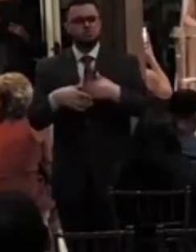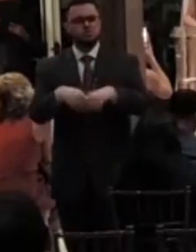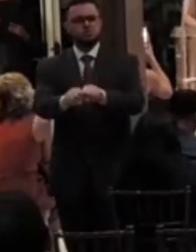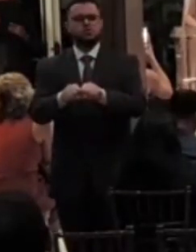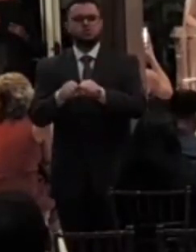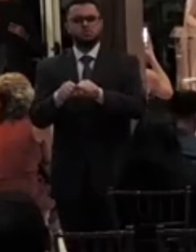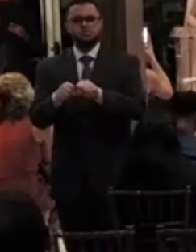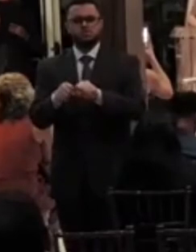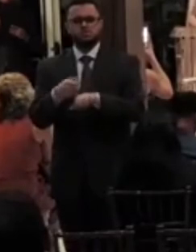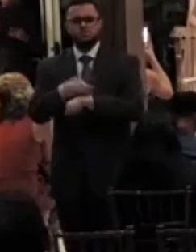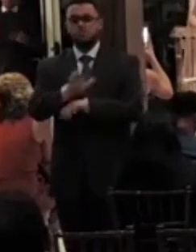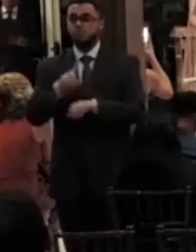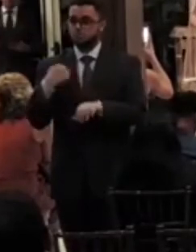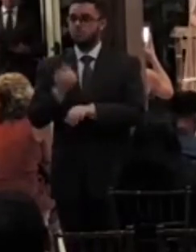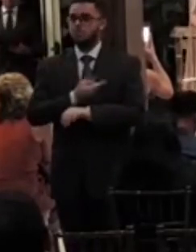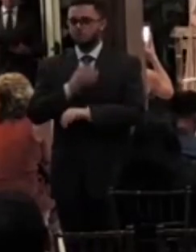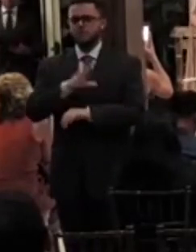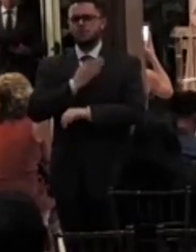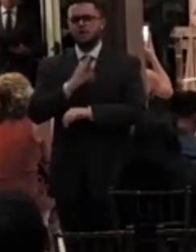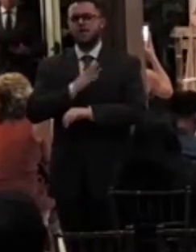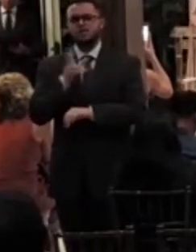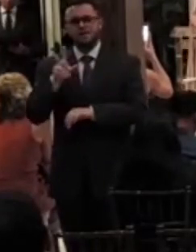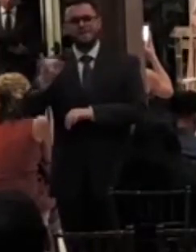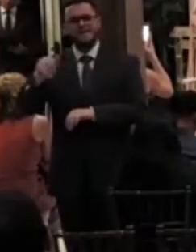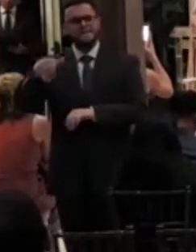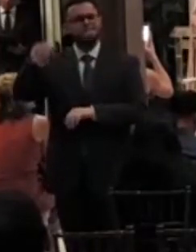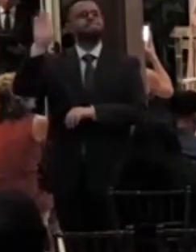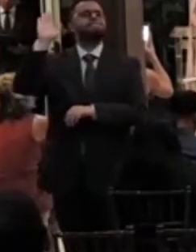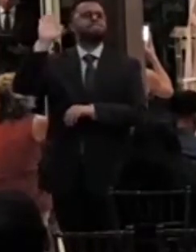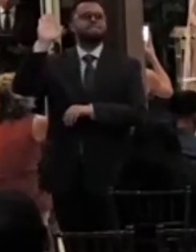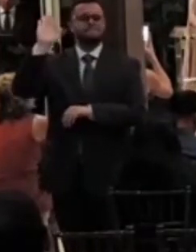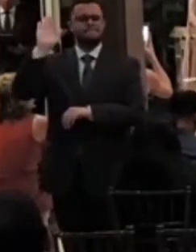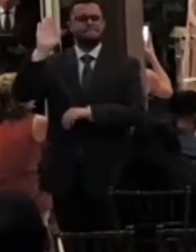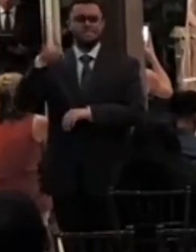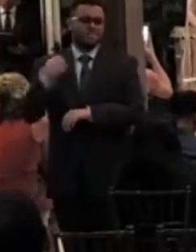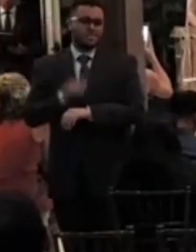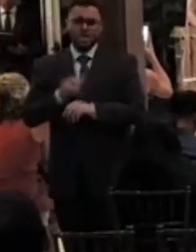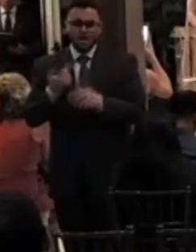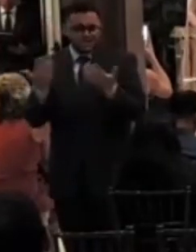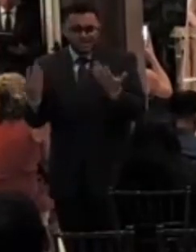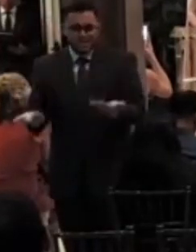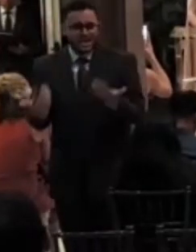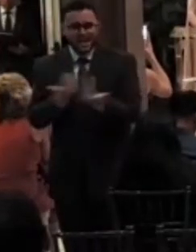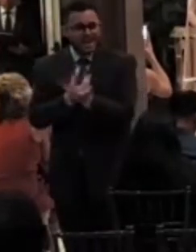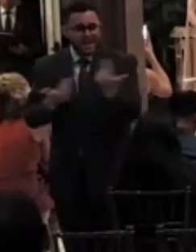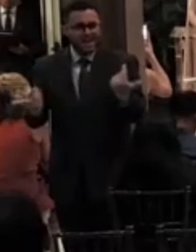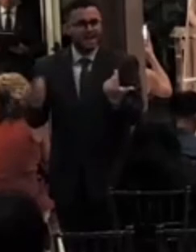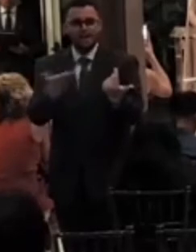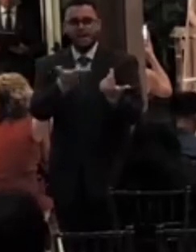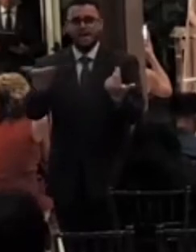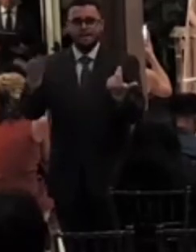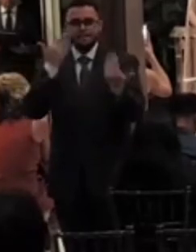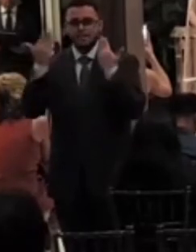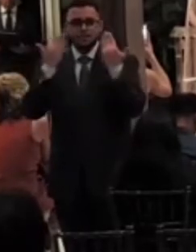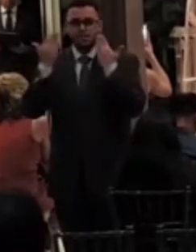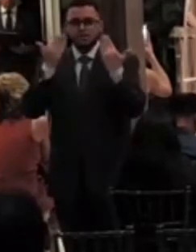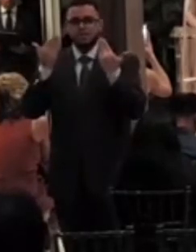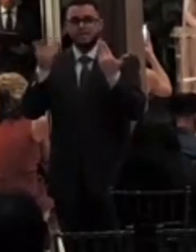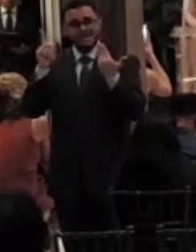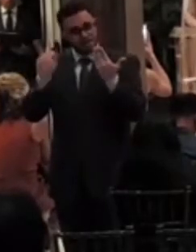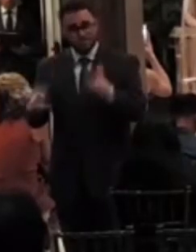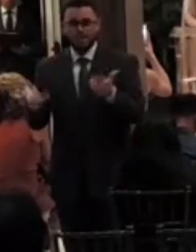opressão. Ousaremos ainda mais. Somos assim. Nossa psicologia é